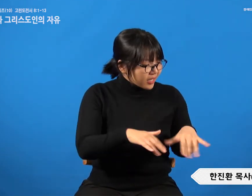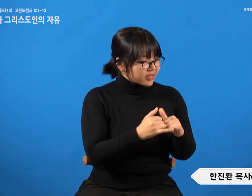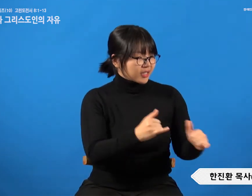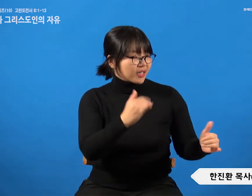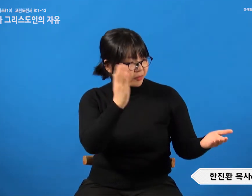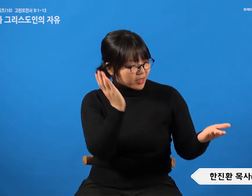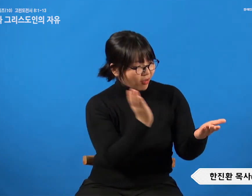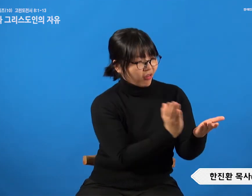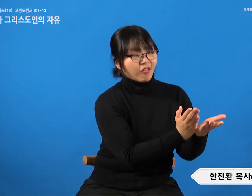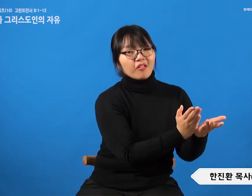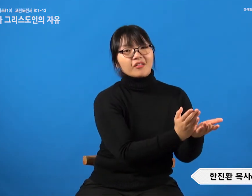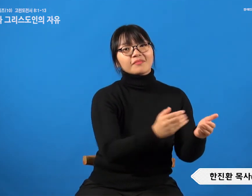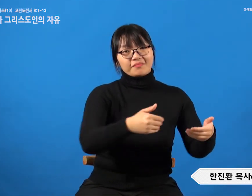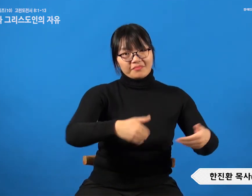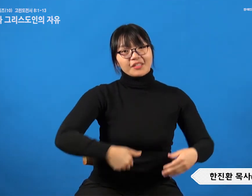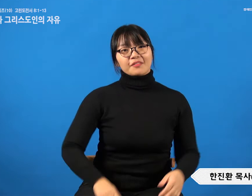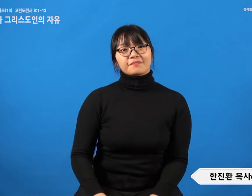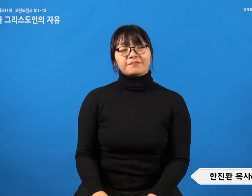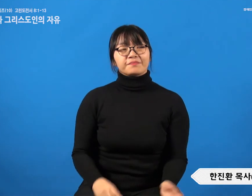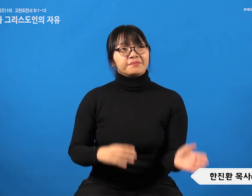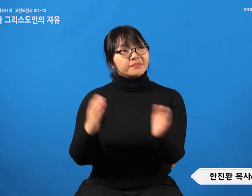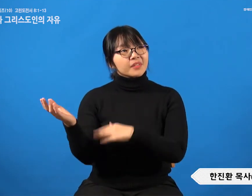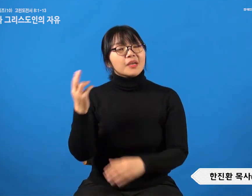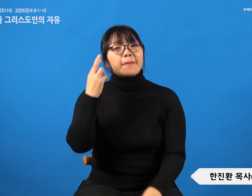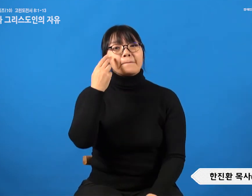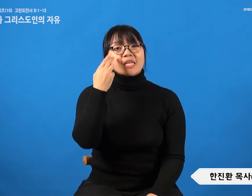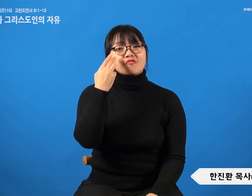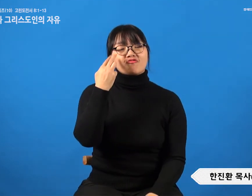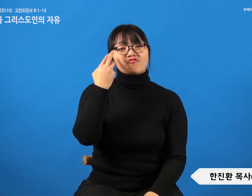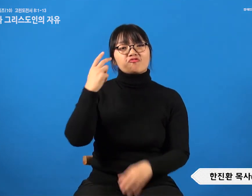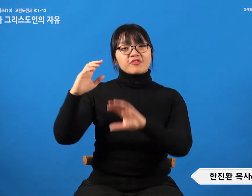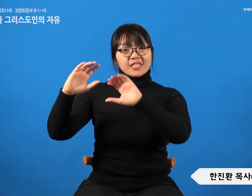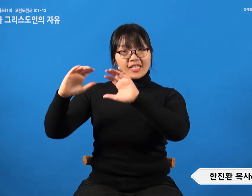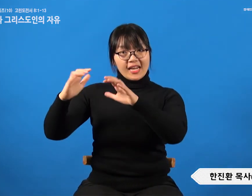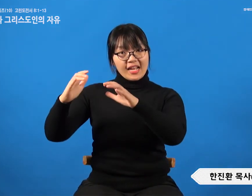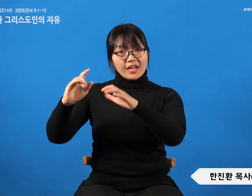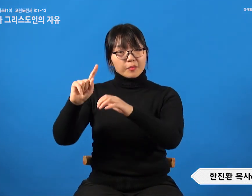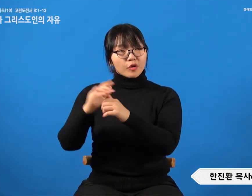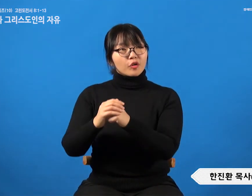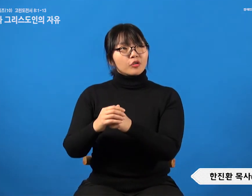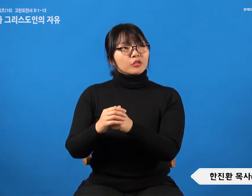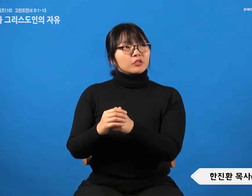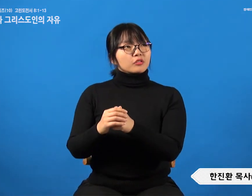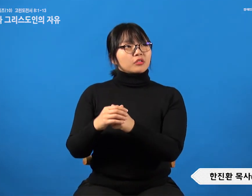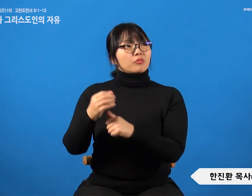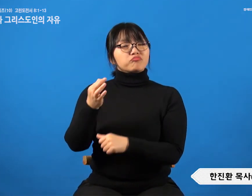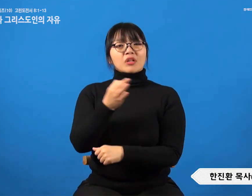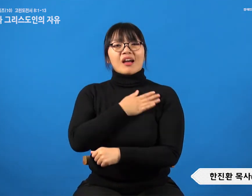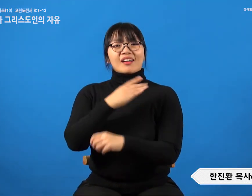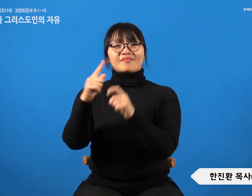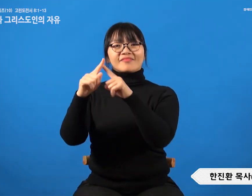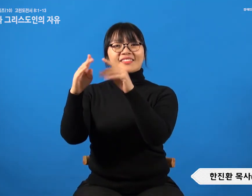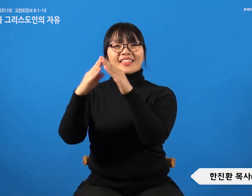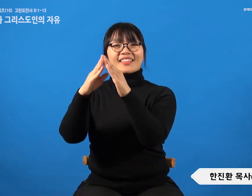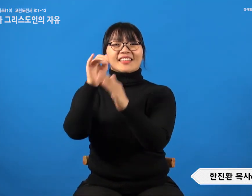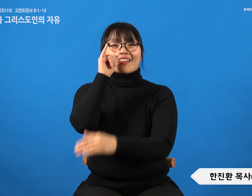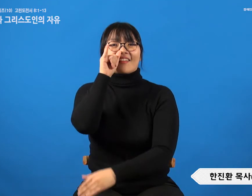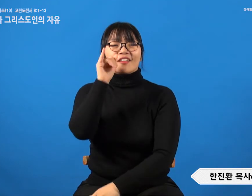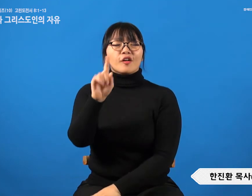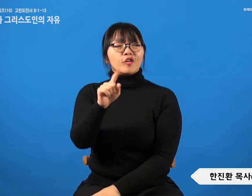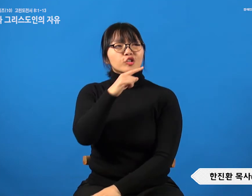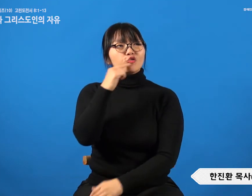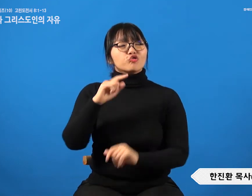미국 포틀랜드, 오레곤주 포틀랜드에 제법 수준이 있는 중산층 교회가 하나 있습니다. 어느